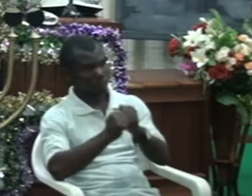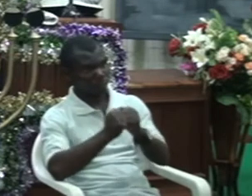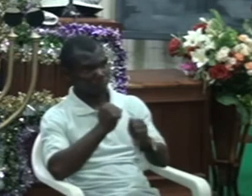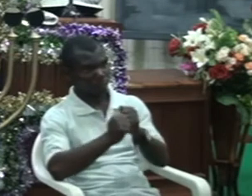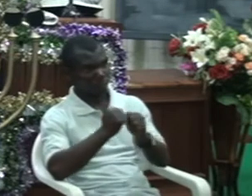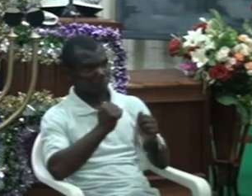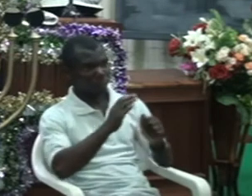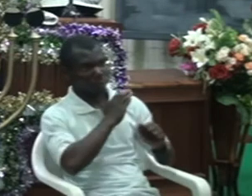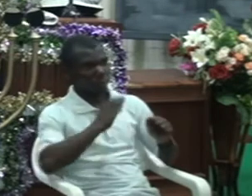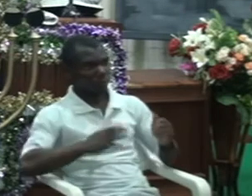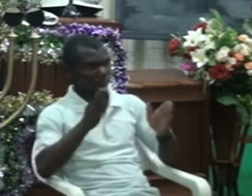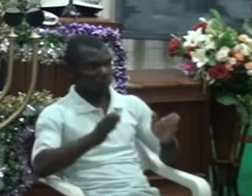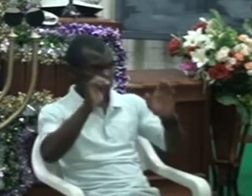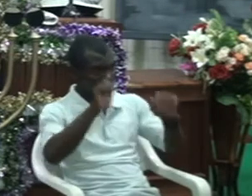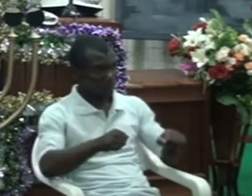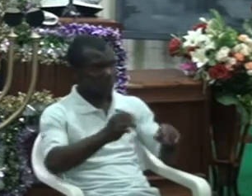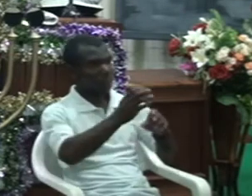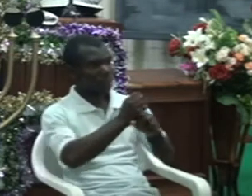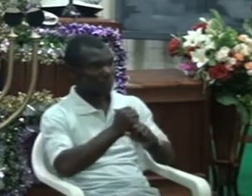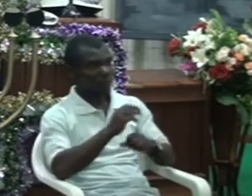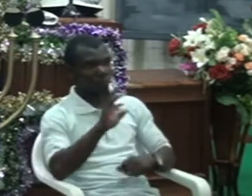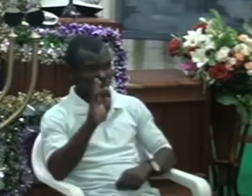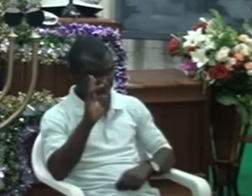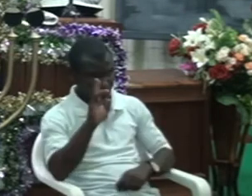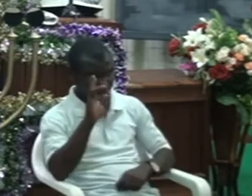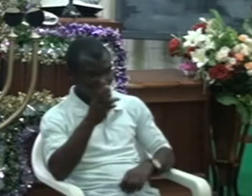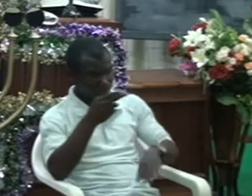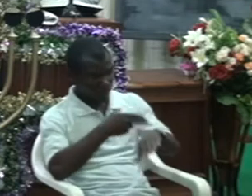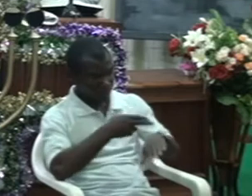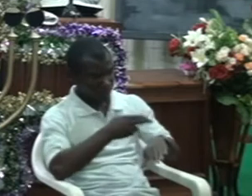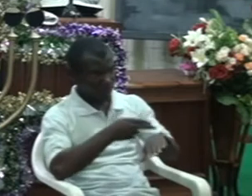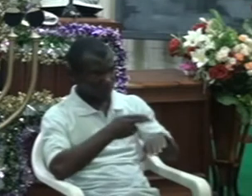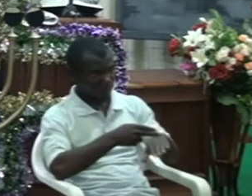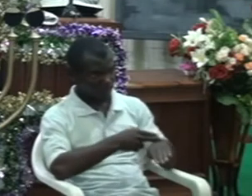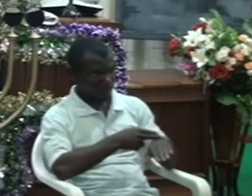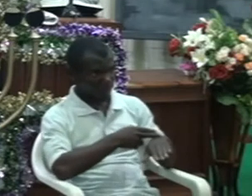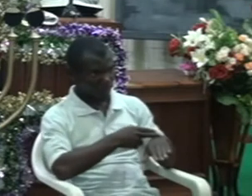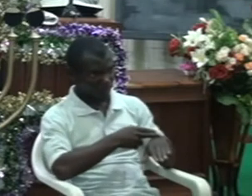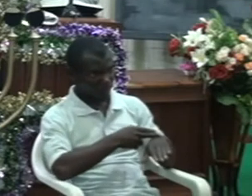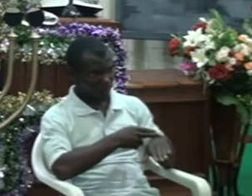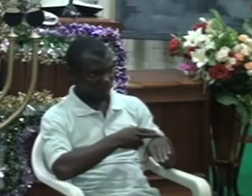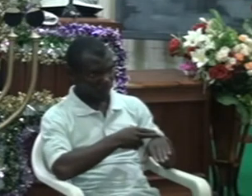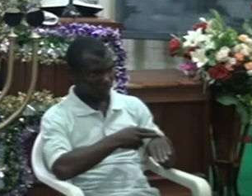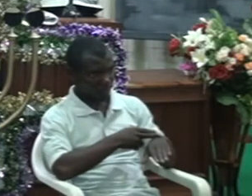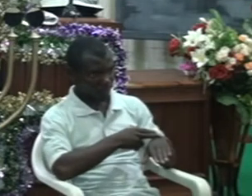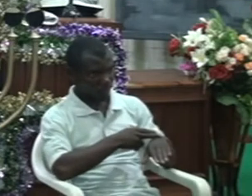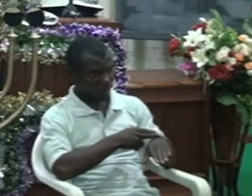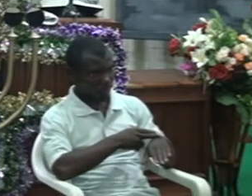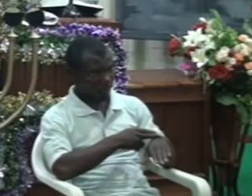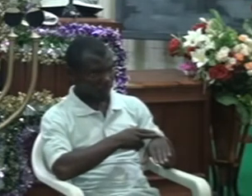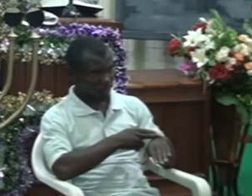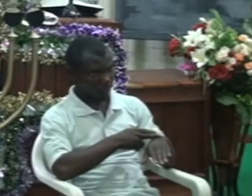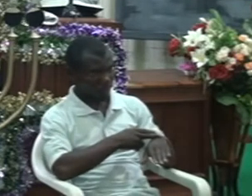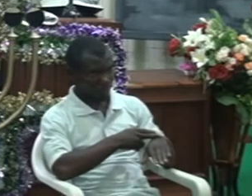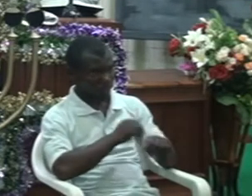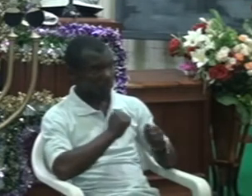inaweza kukamata 6h durant ou 7h. Est-ce qu'on peut traiter les dossiers des chrétiens pendant 6h, 7h,